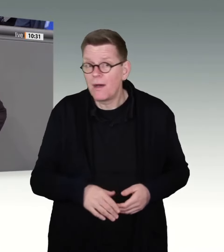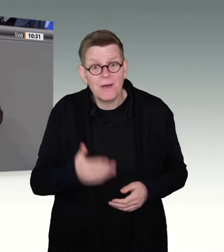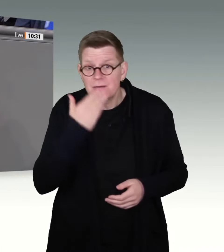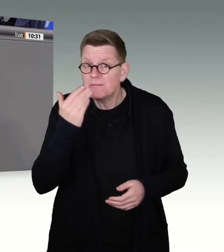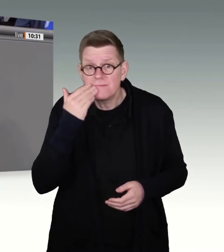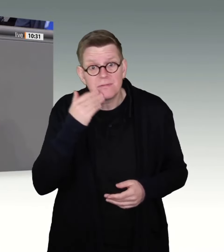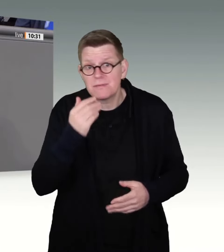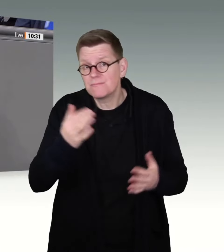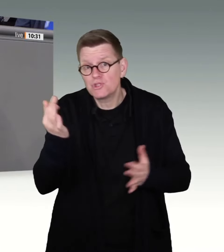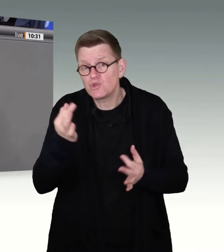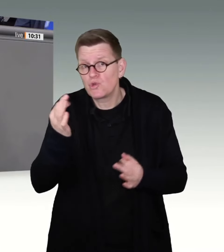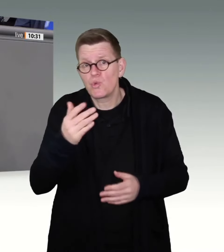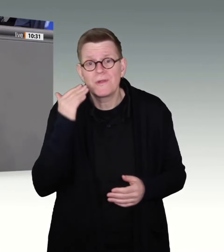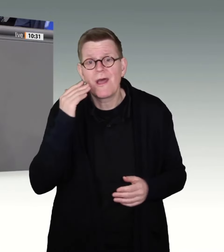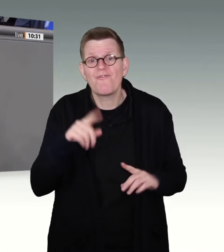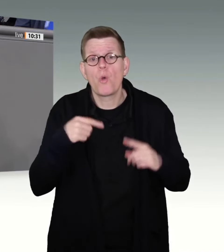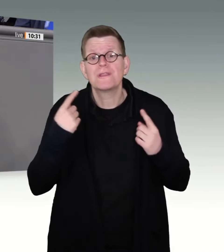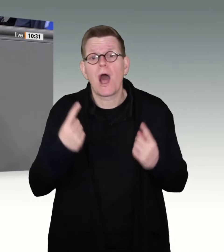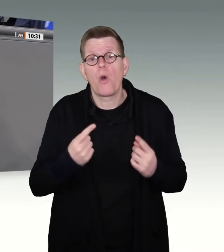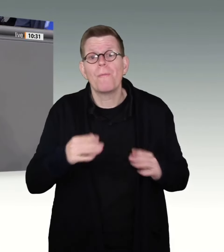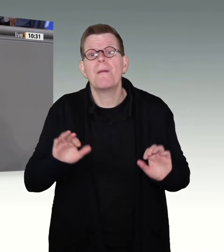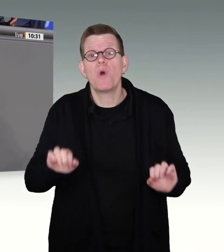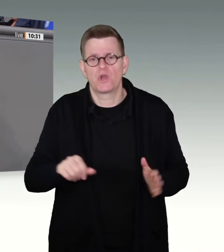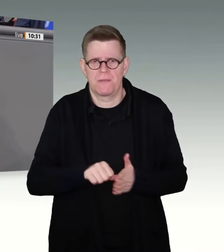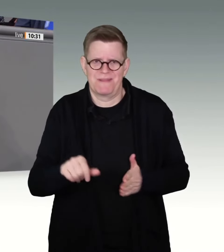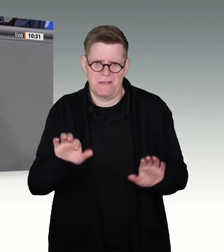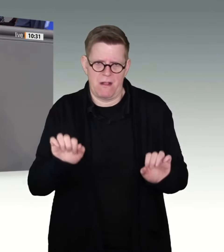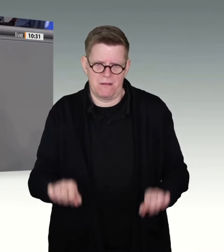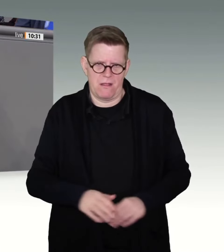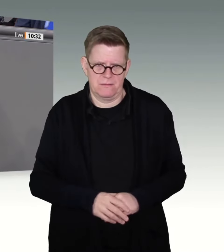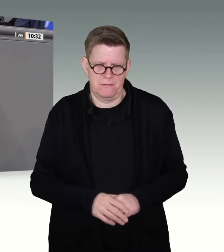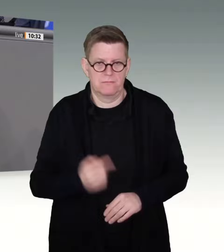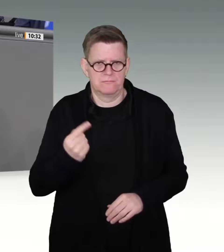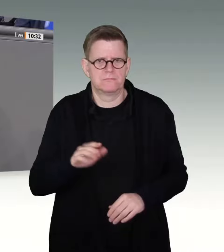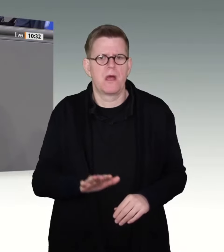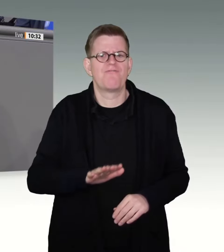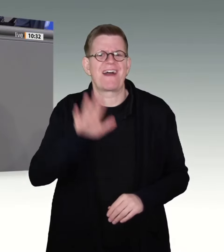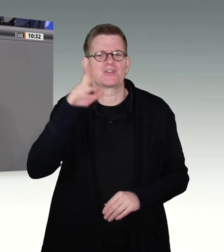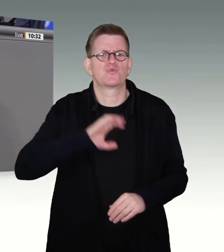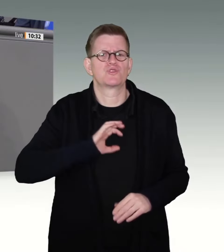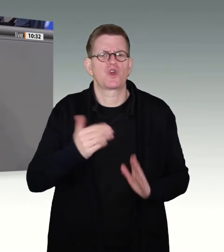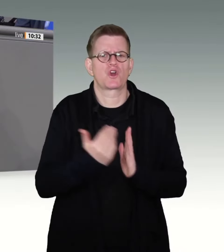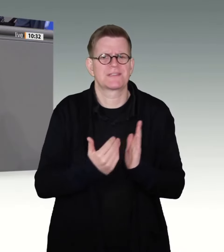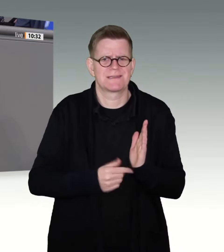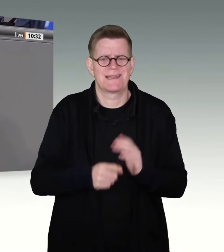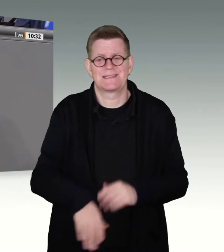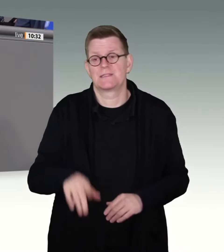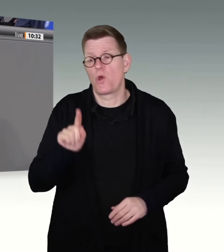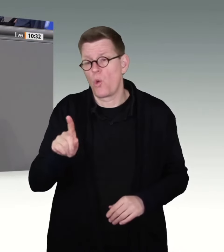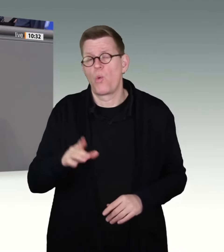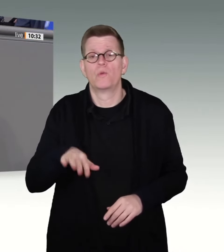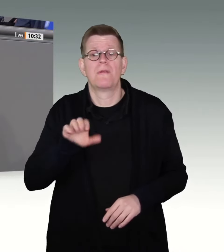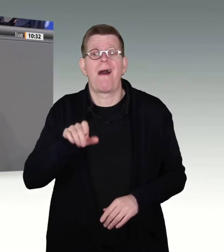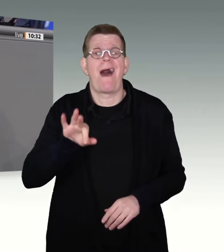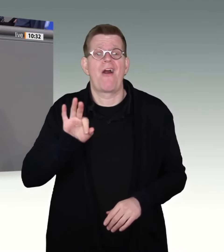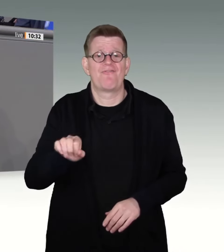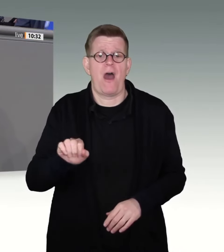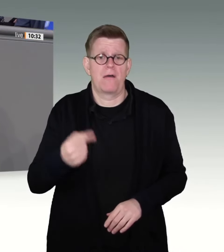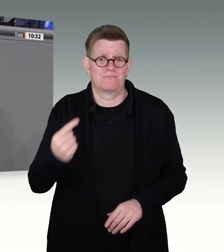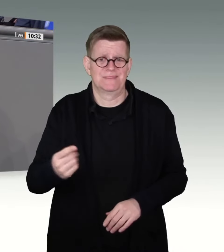Wohnraum gesorgt hat. Sie haben das Wachstumschancengesetz und die AFA in Geiselhaft genommen, bis zum heutigen Tag,